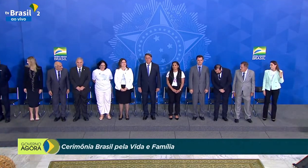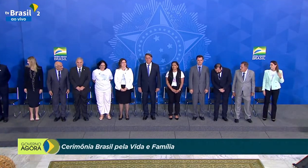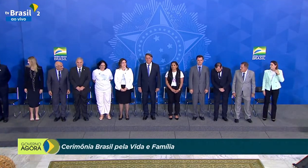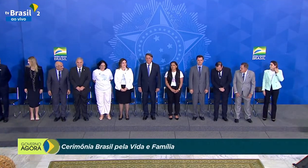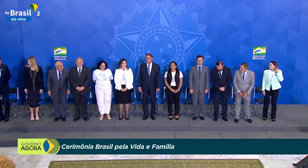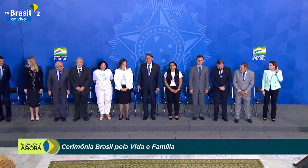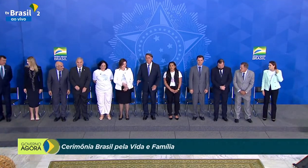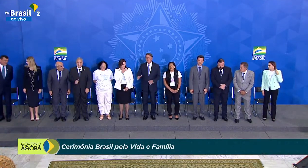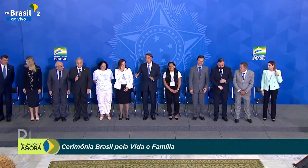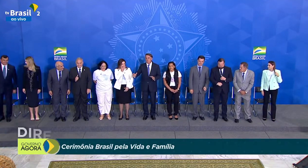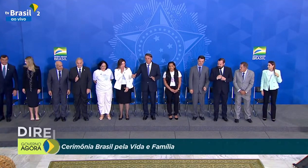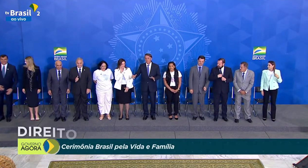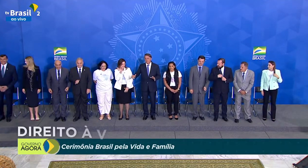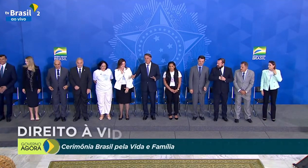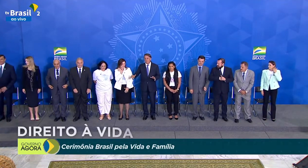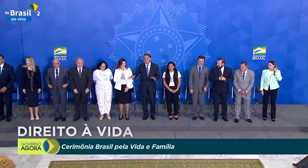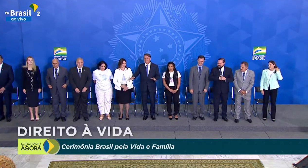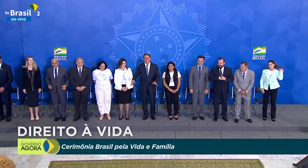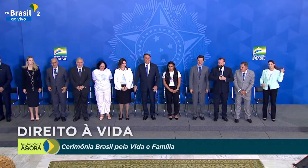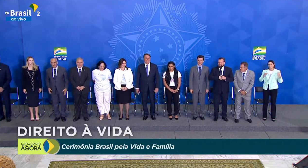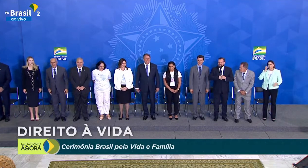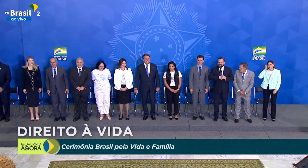E aí